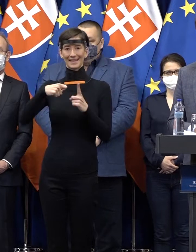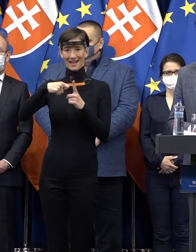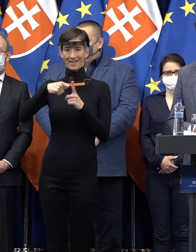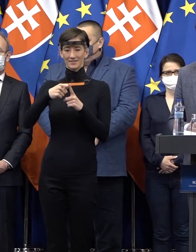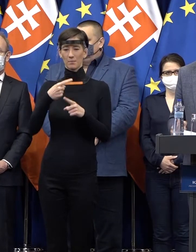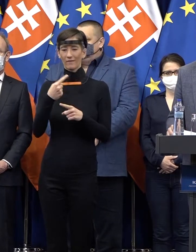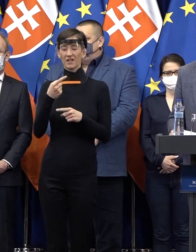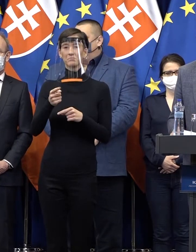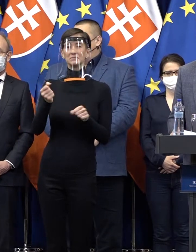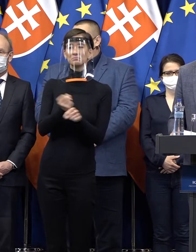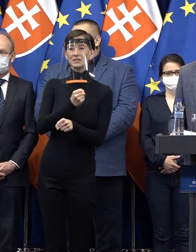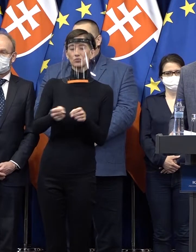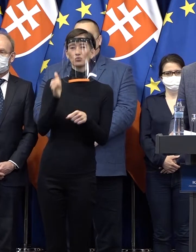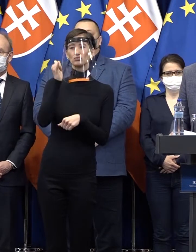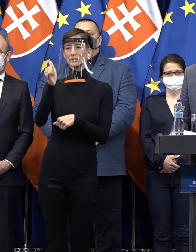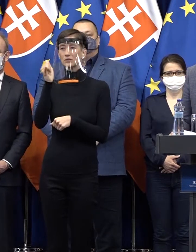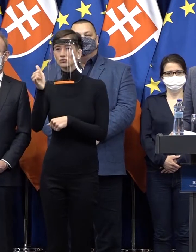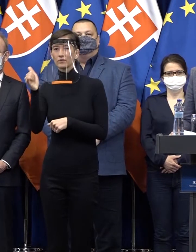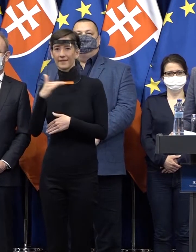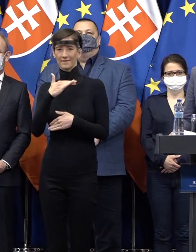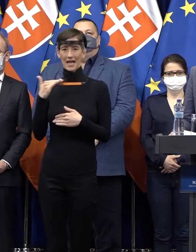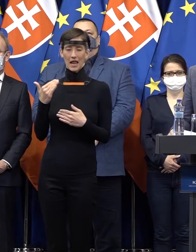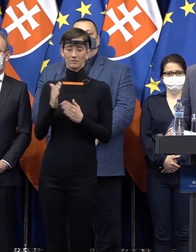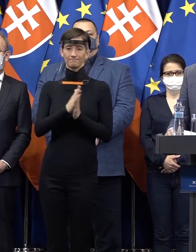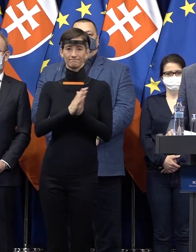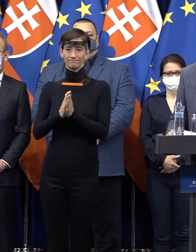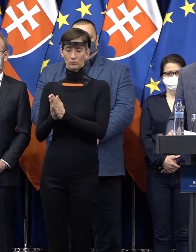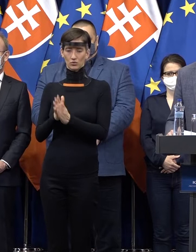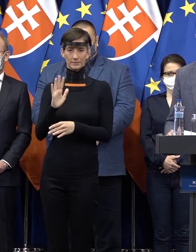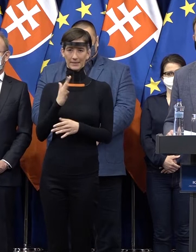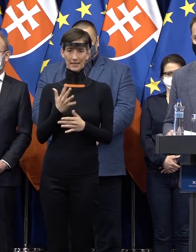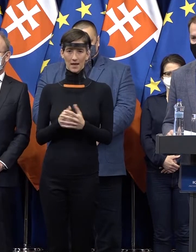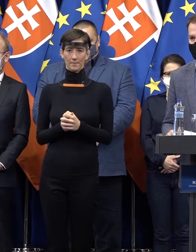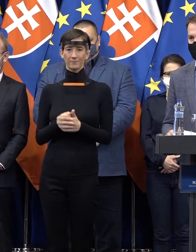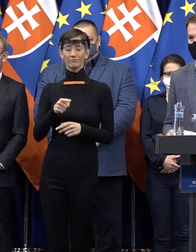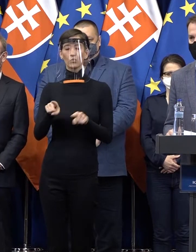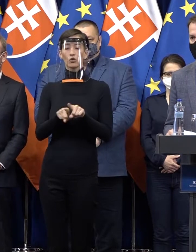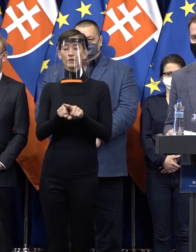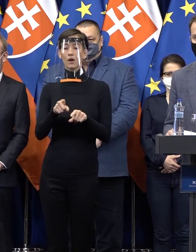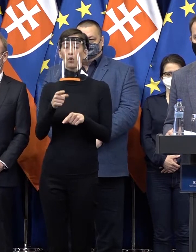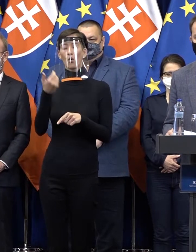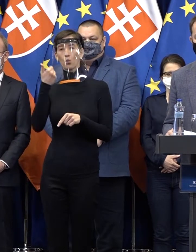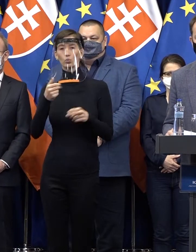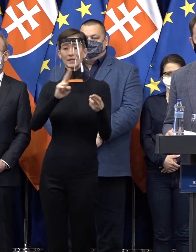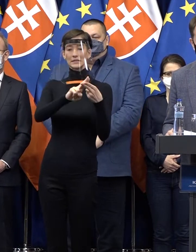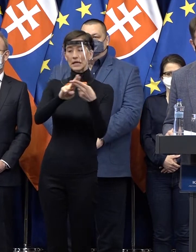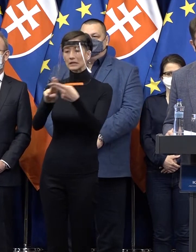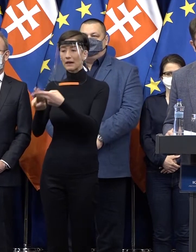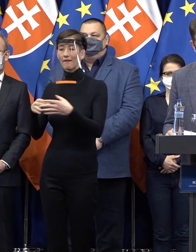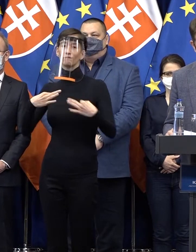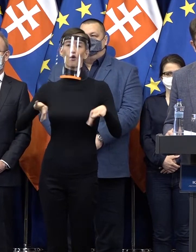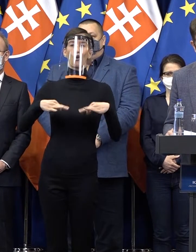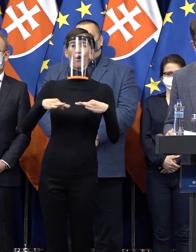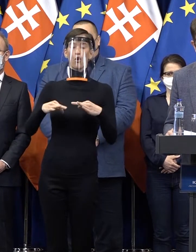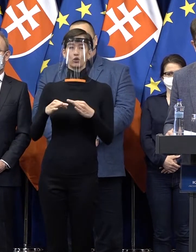zbytočnému cestovaniu, aby sme sa vyhli zbytočnému stretávaniu a tým, aby sme